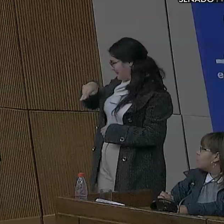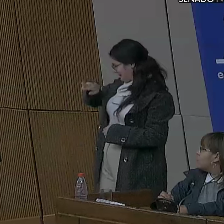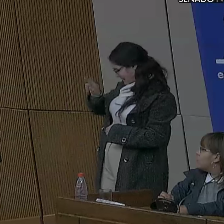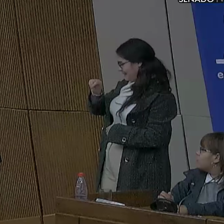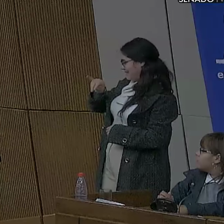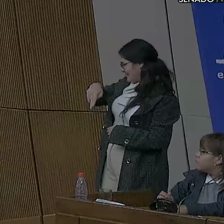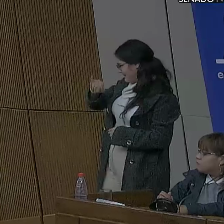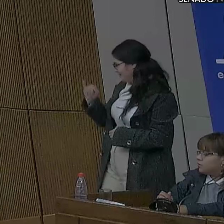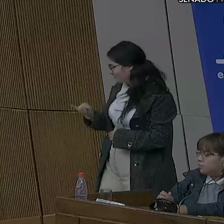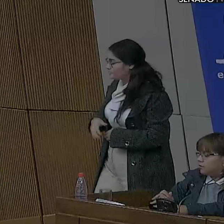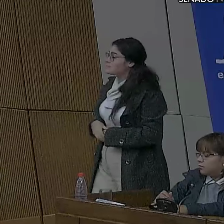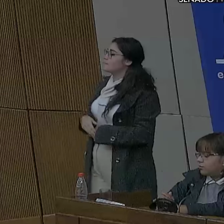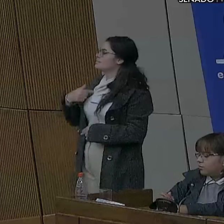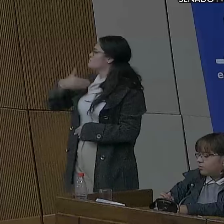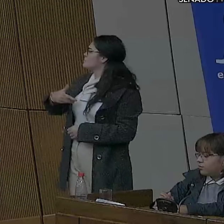mi apellido es Martínez.